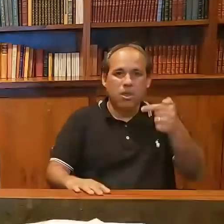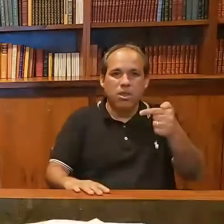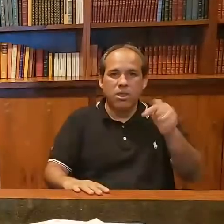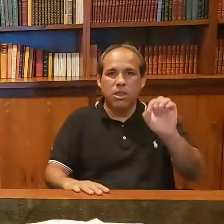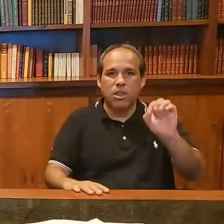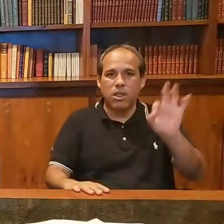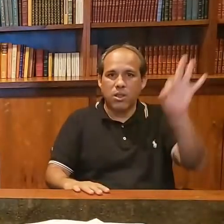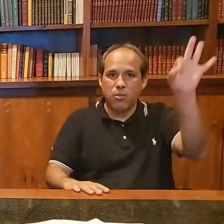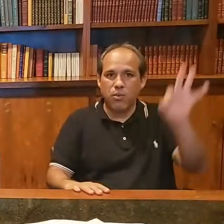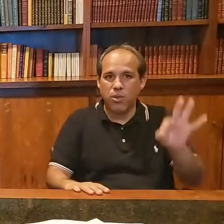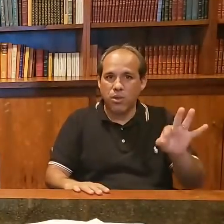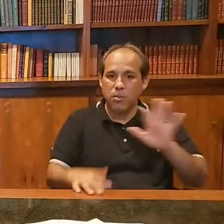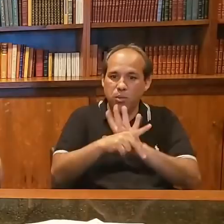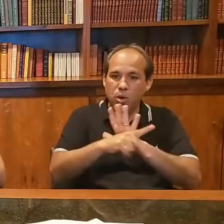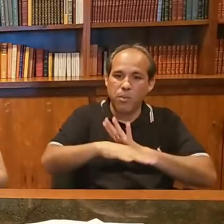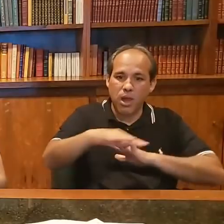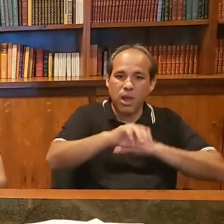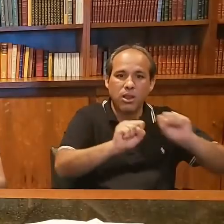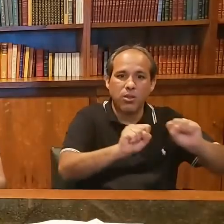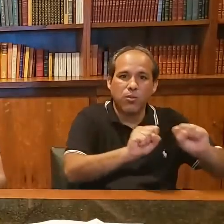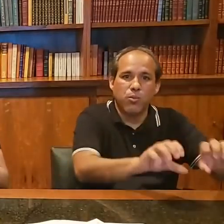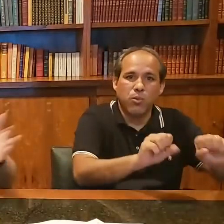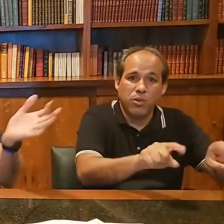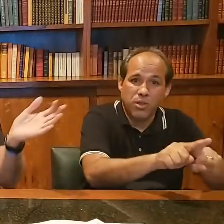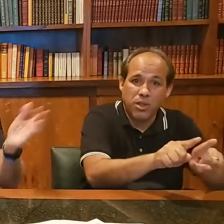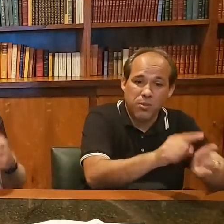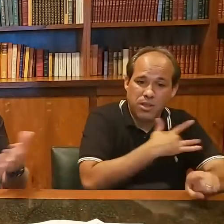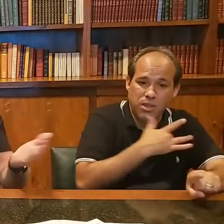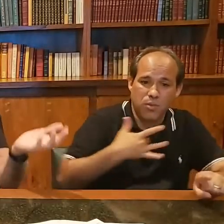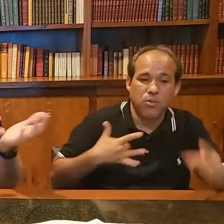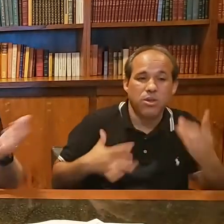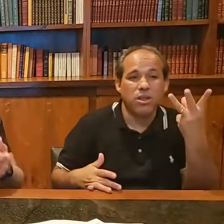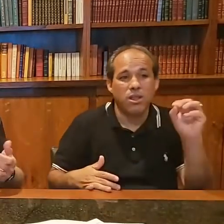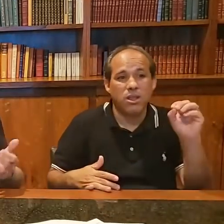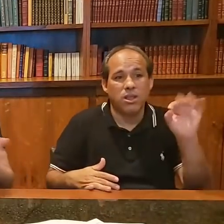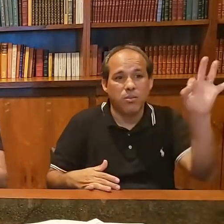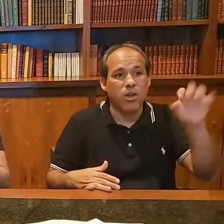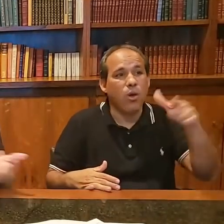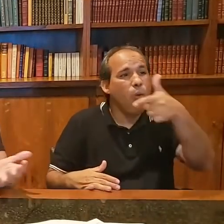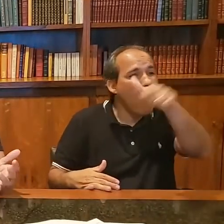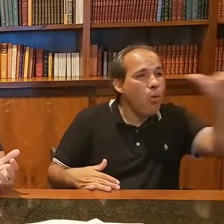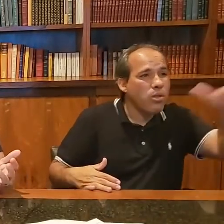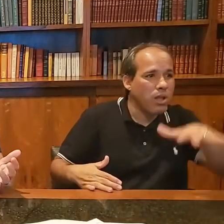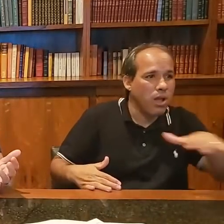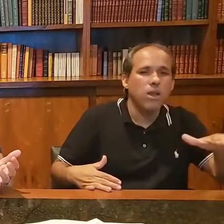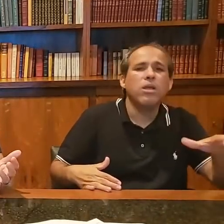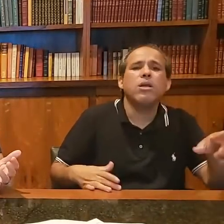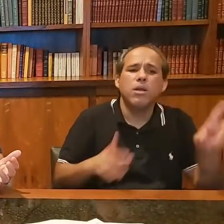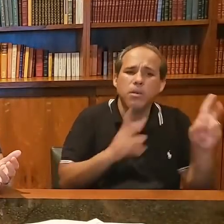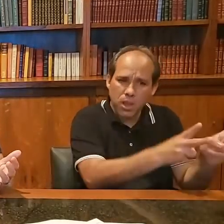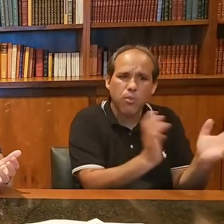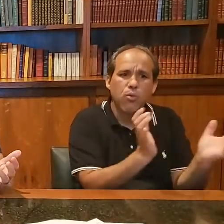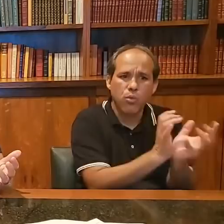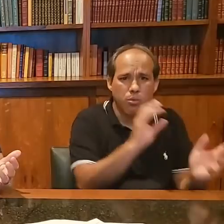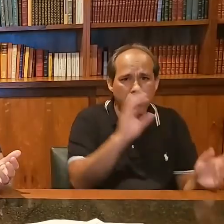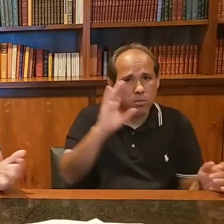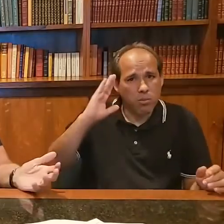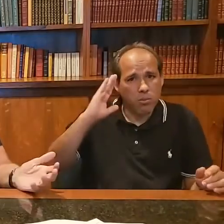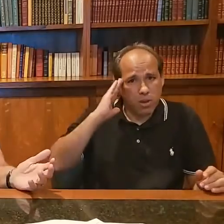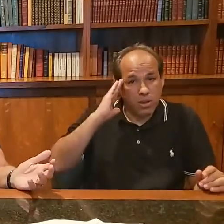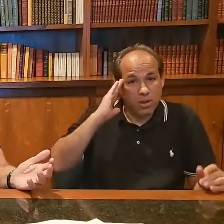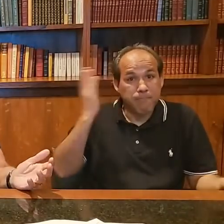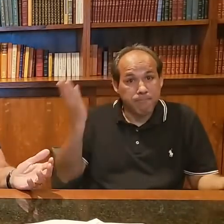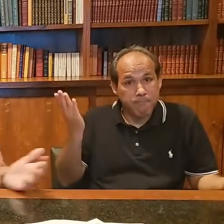da área de educação e saúde. 30% outras áreas, entre elas os militares.